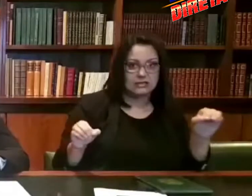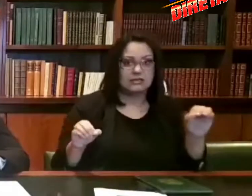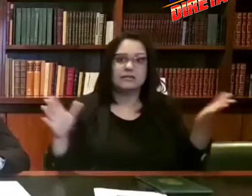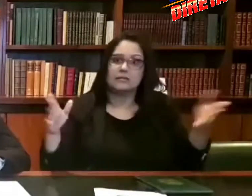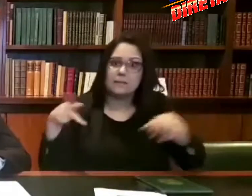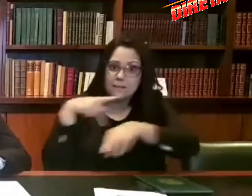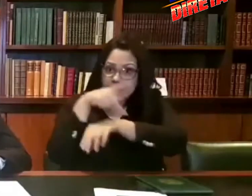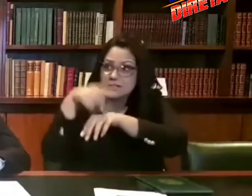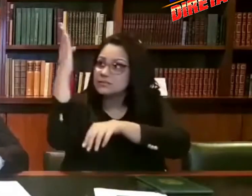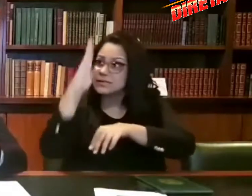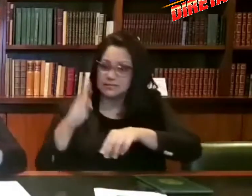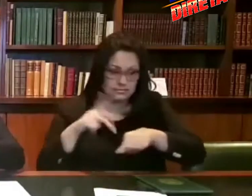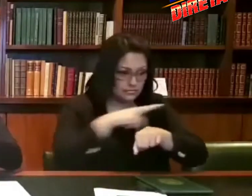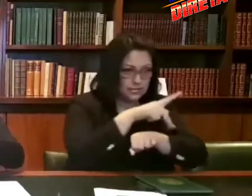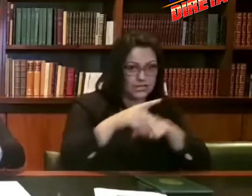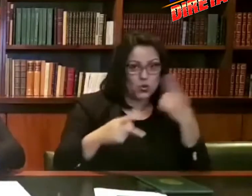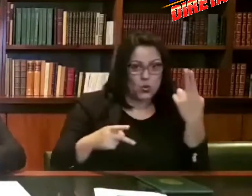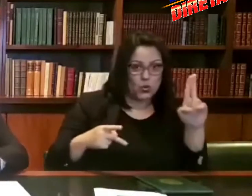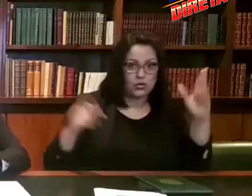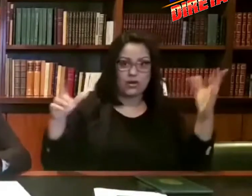a quantidade de habitantes é